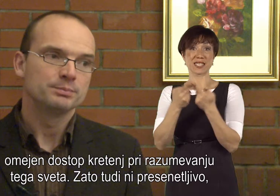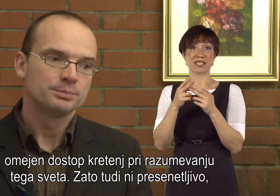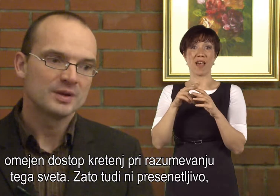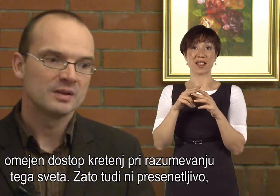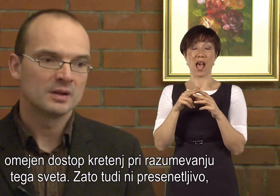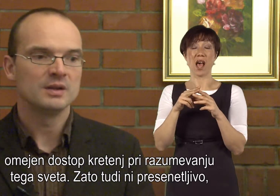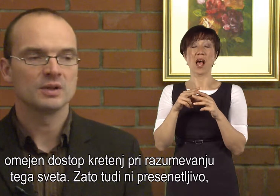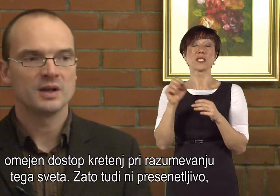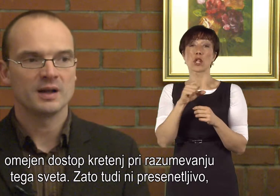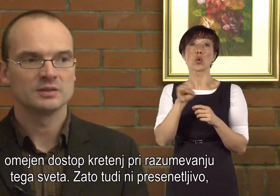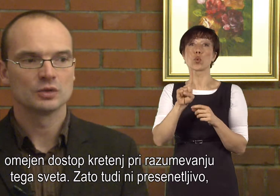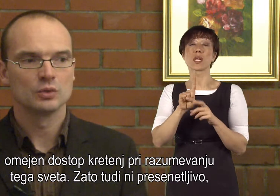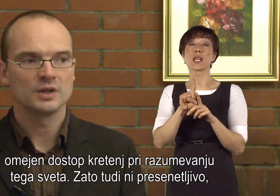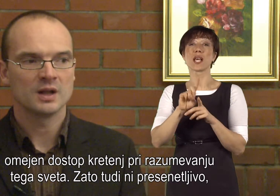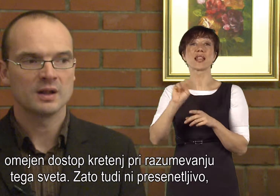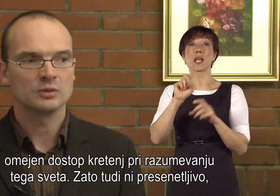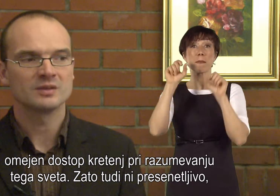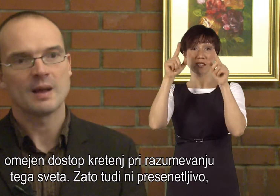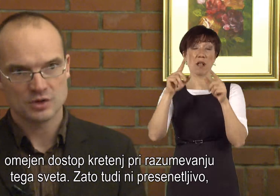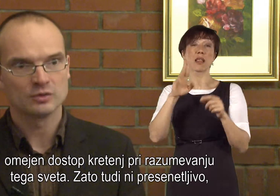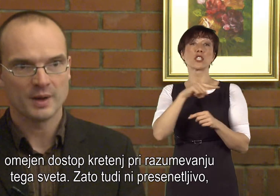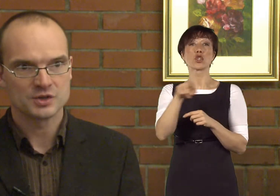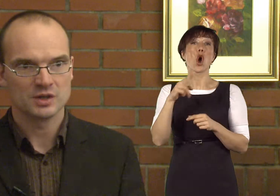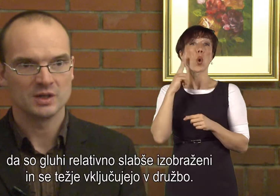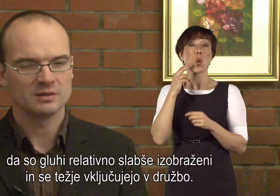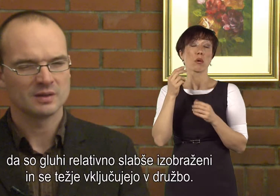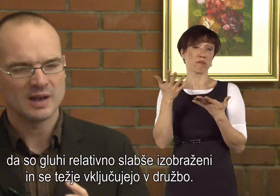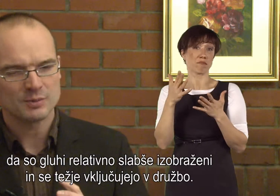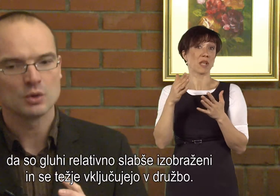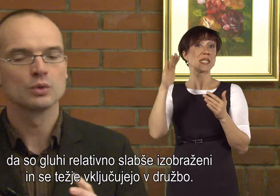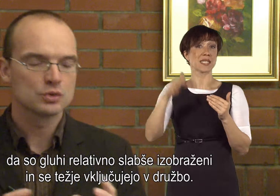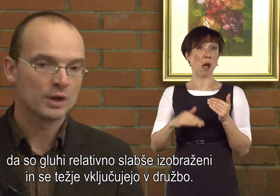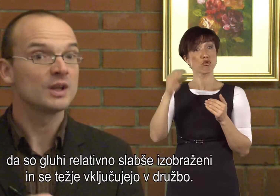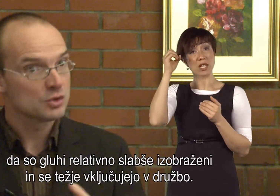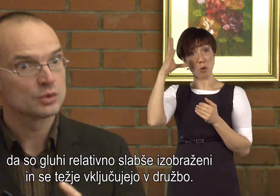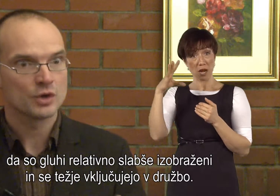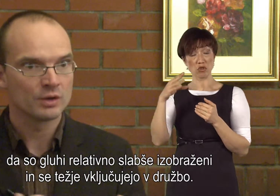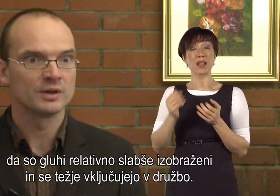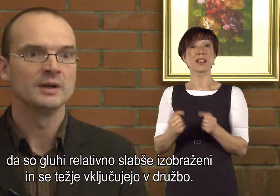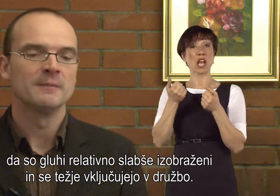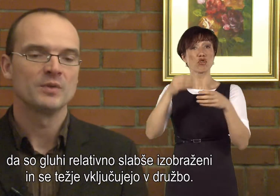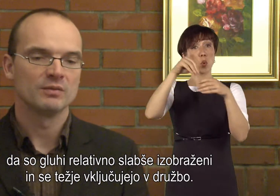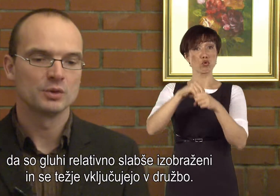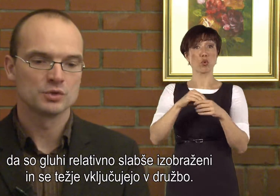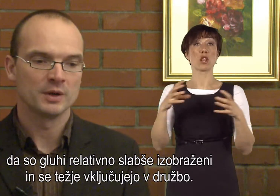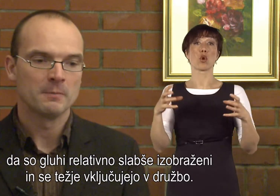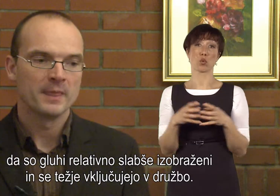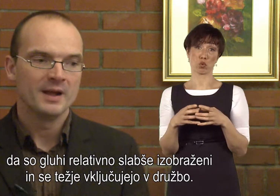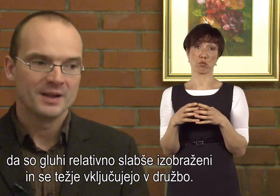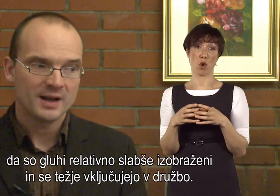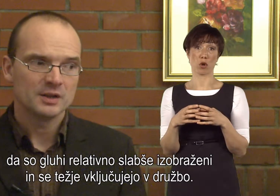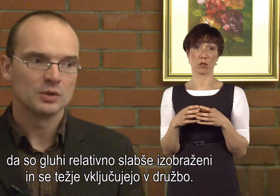ni presenetljivo, da so gluhi relativno slabše izobraženi in se slabše vključujejo, težje vključujejo v družbo.